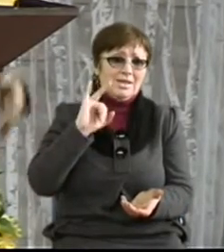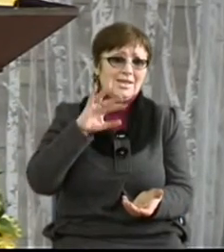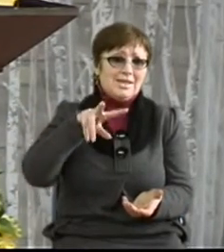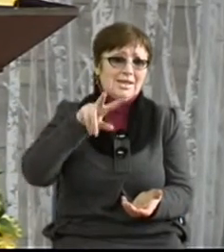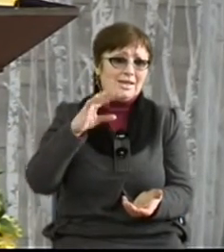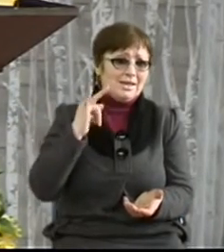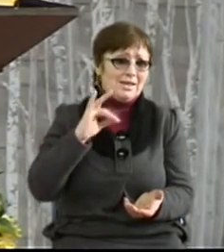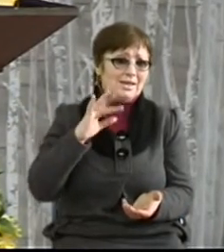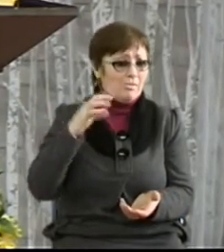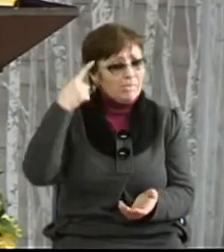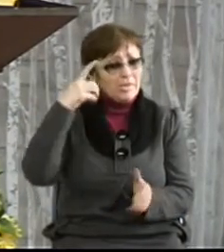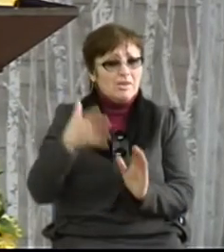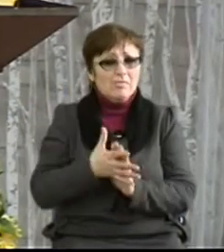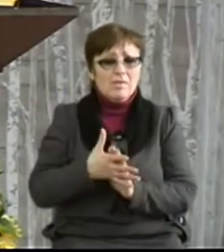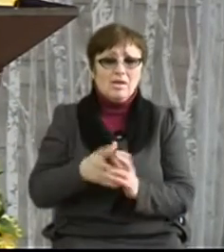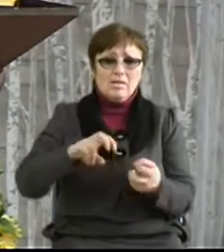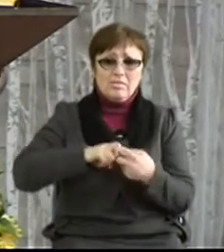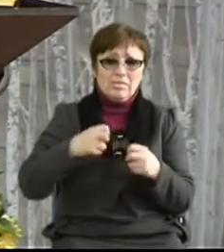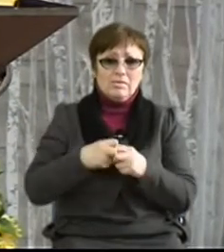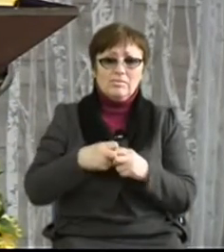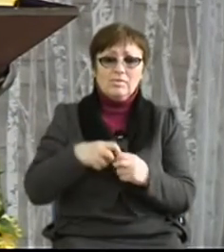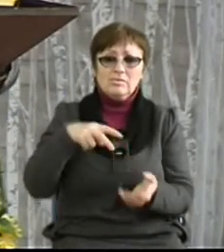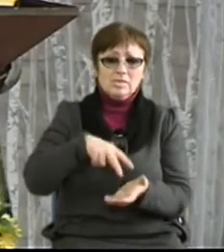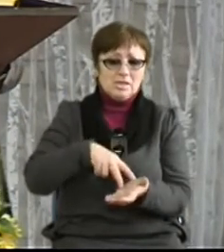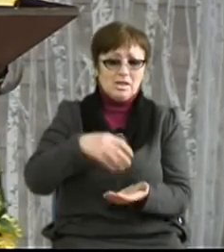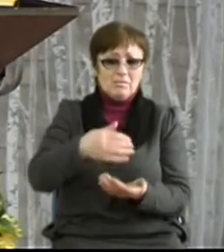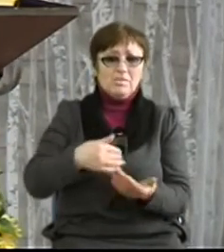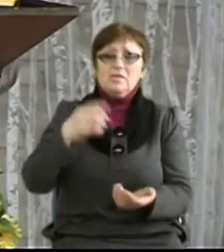проблему израильского народа, он выходит пред Богом,